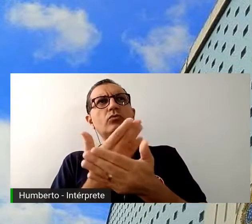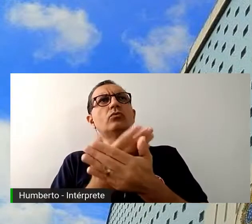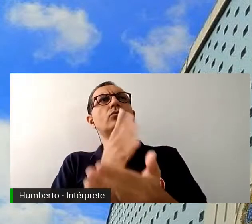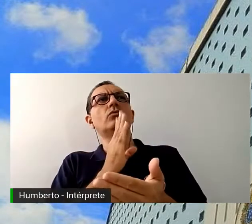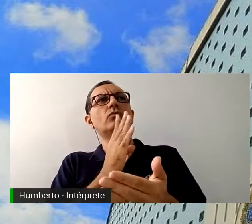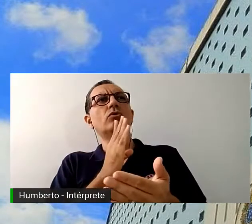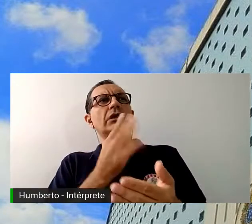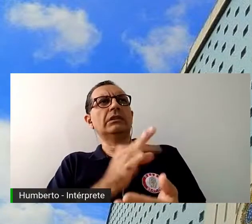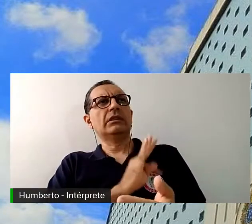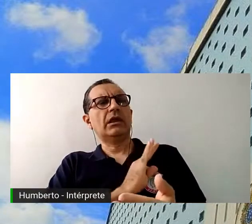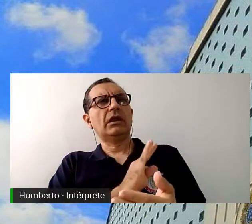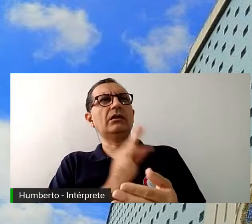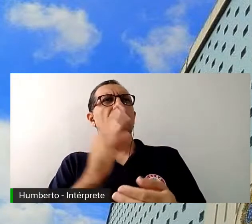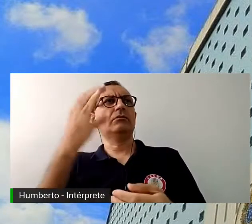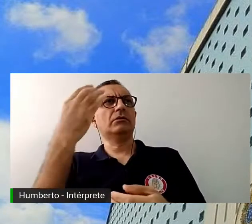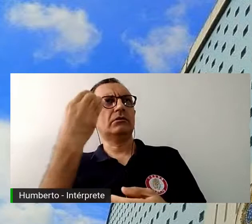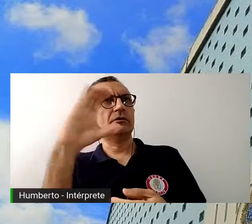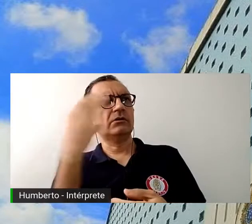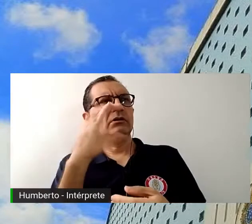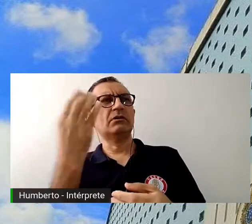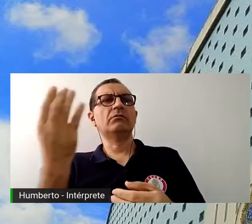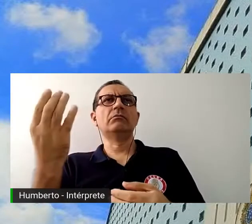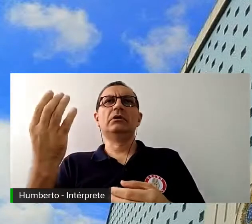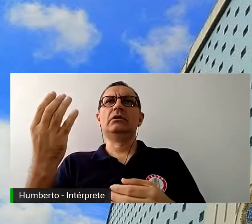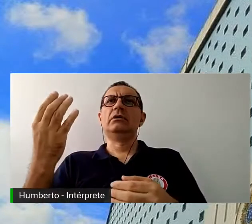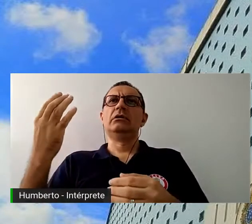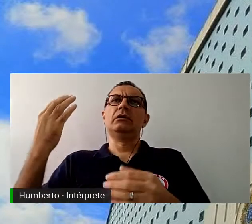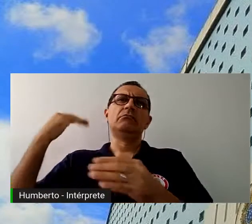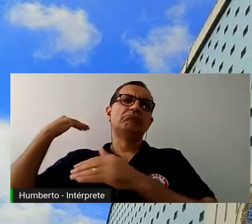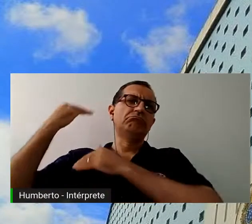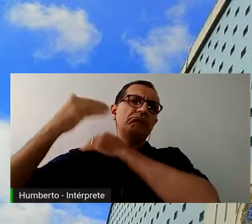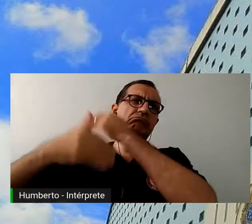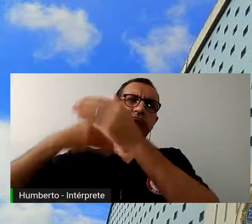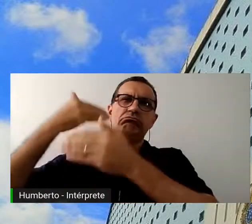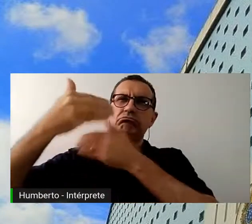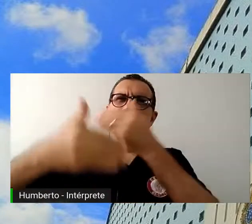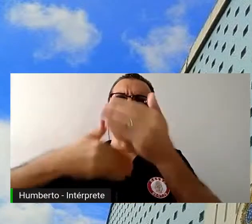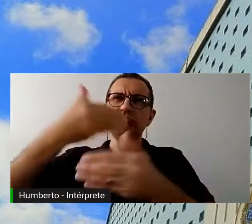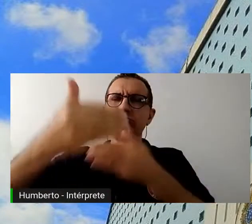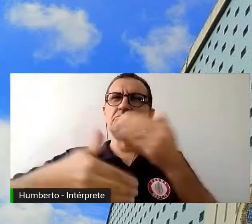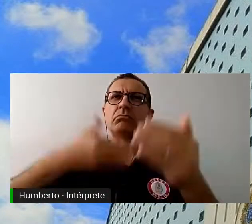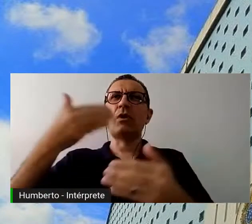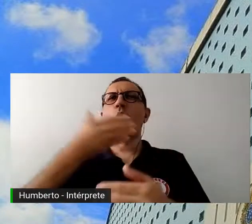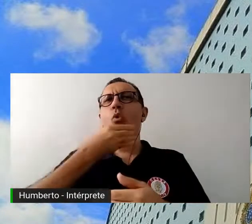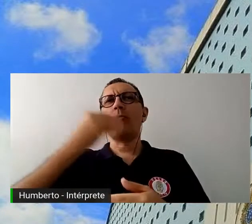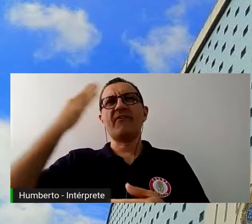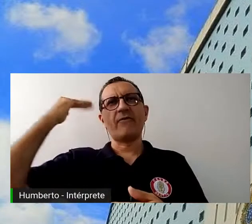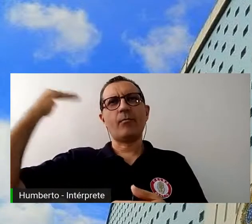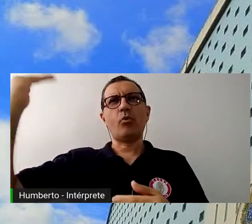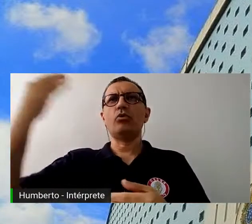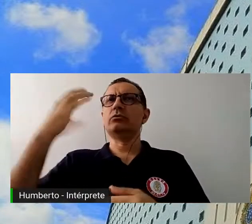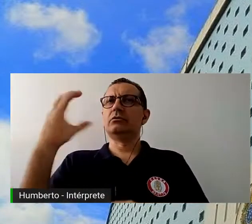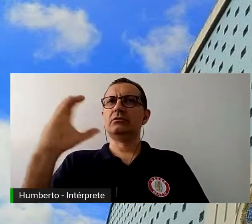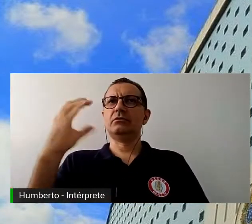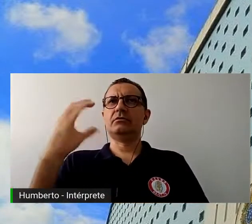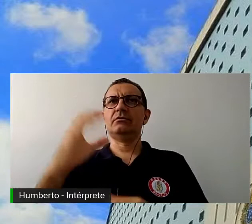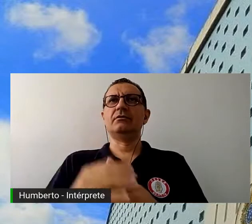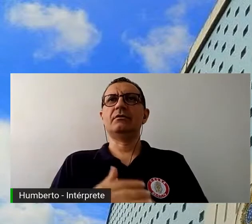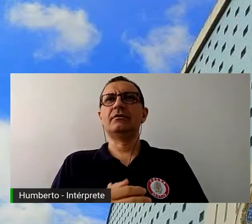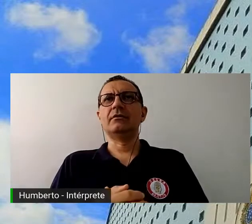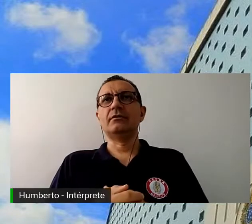das ciências, os percalços do cientista, exemplo de Copérnico, Kepler, Galileu, como esse livro do Gleiser